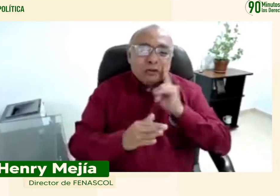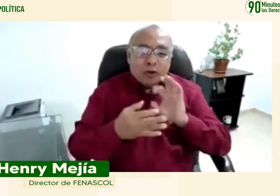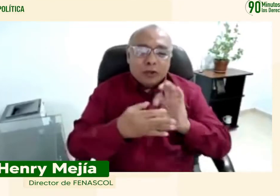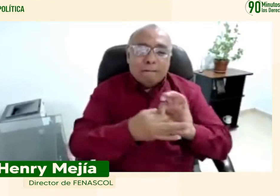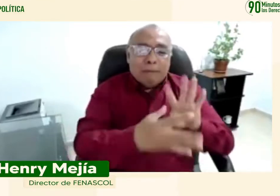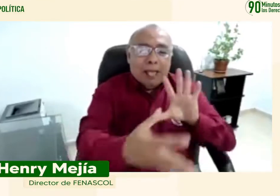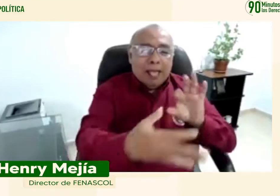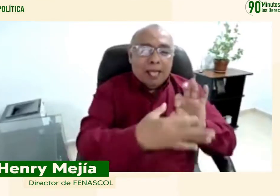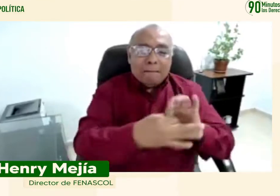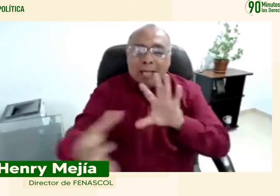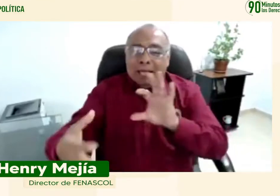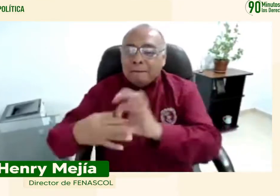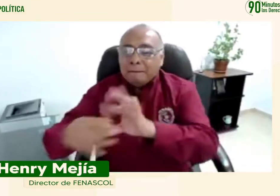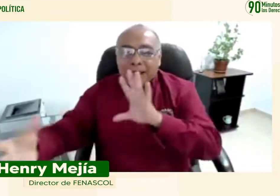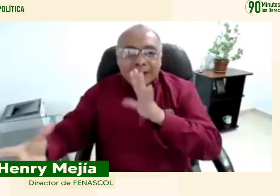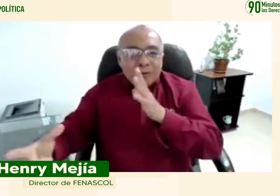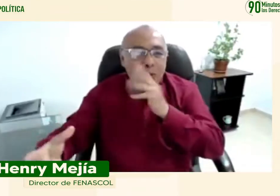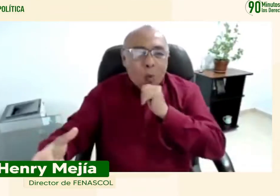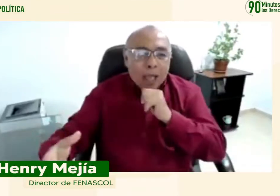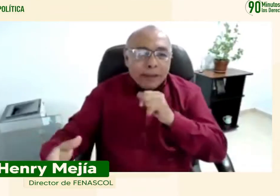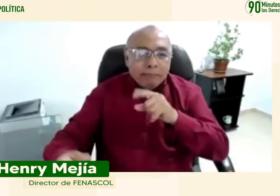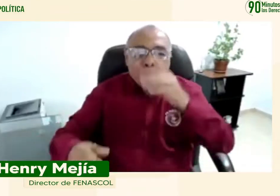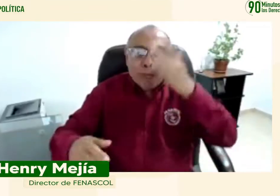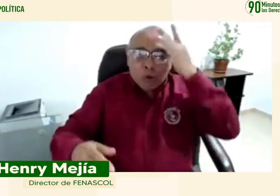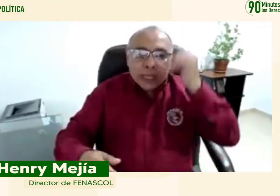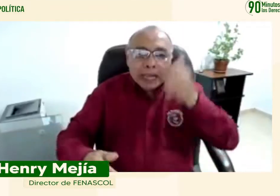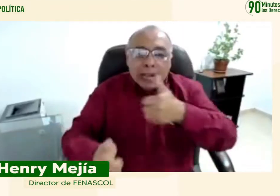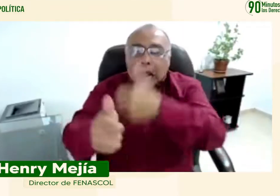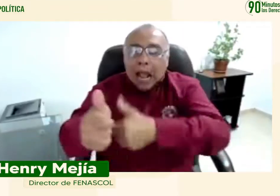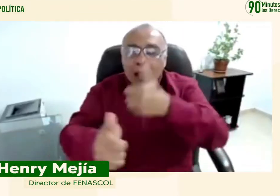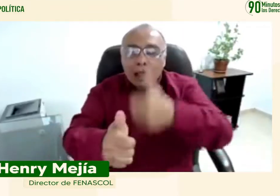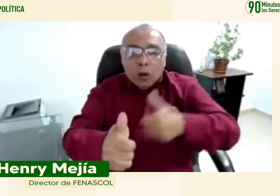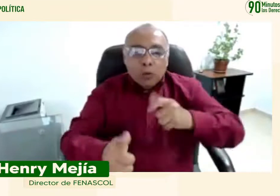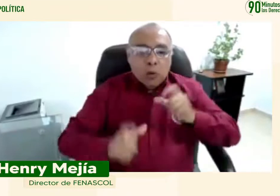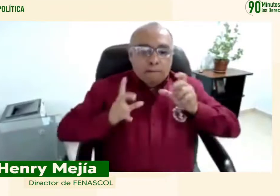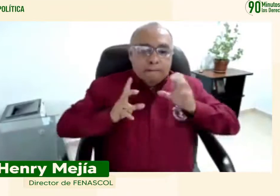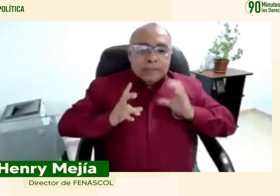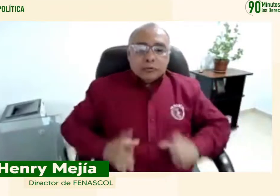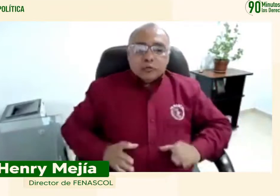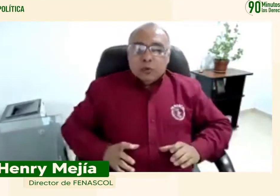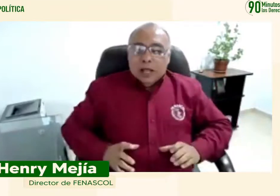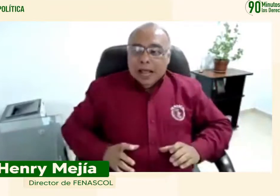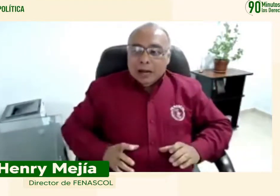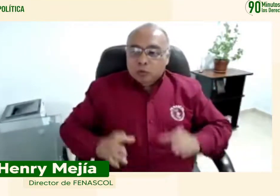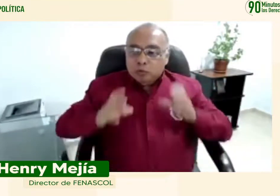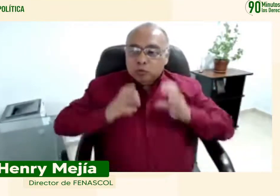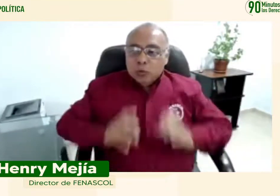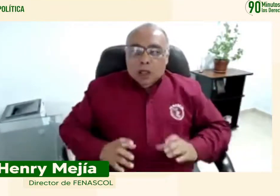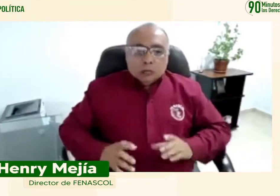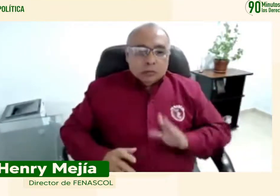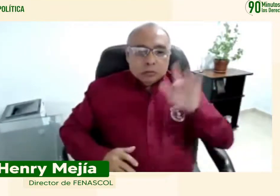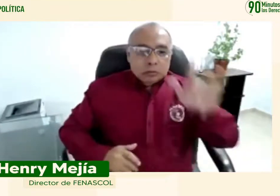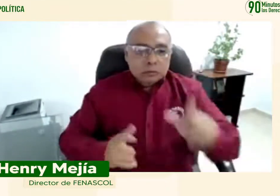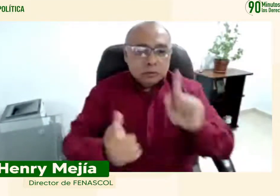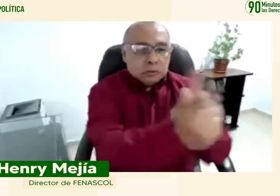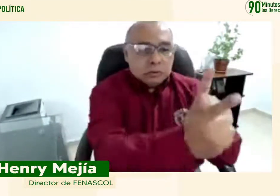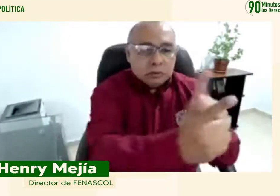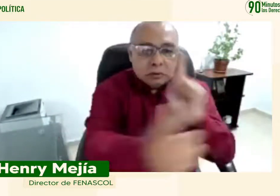situación política es compleja y además también está el país muy polarizado porque cada uno pues obviamente tiene una postura